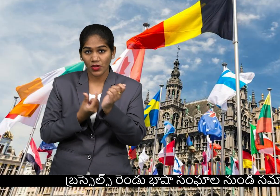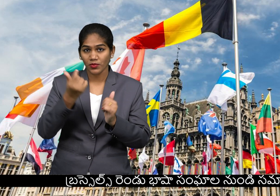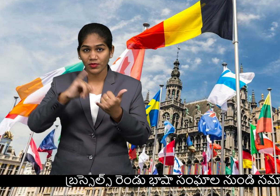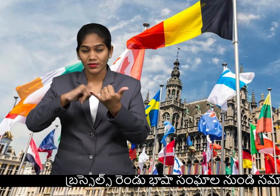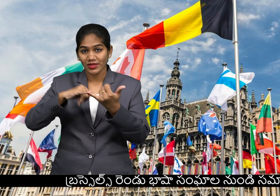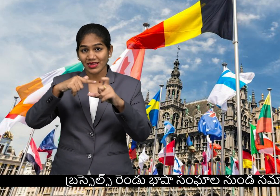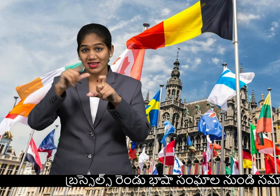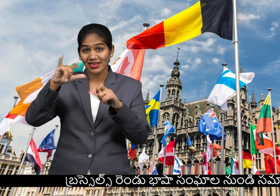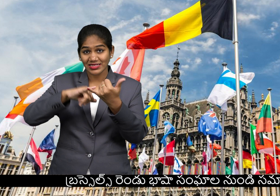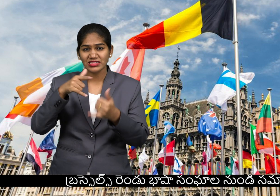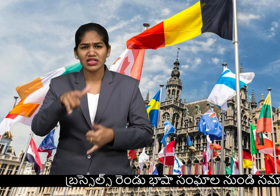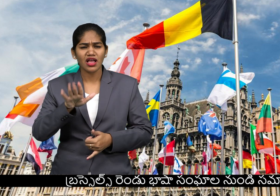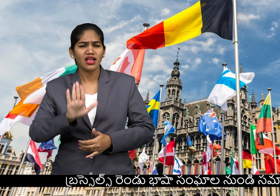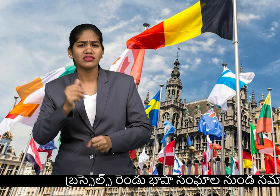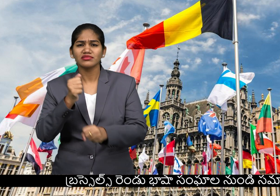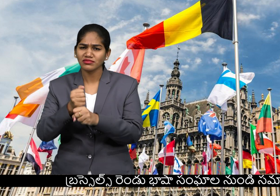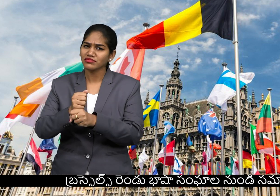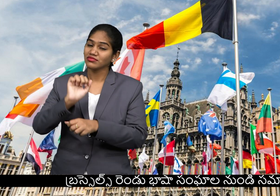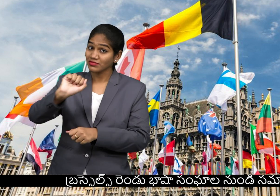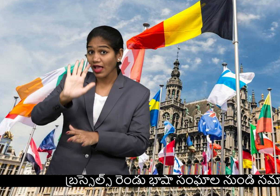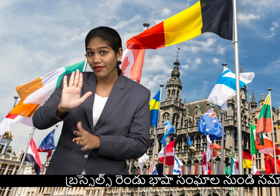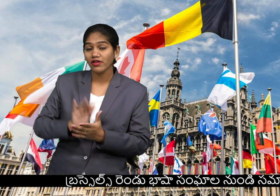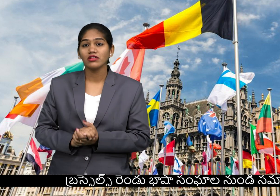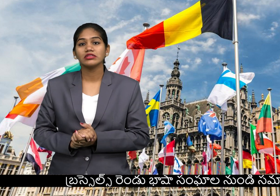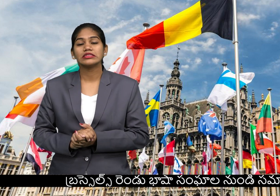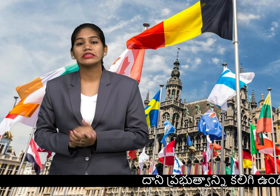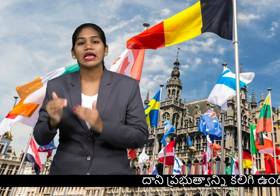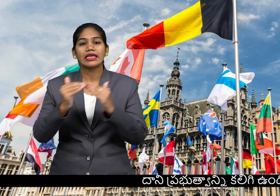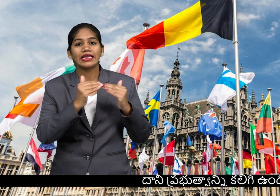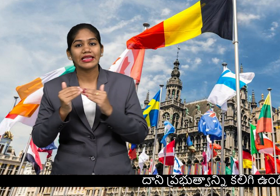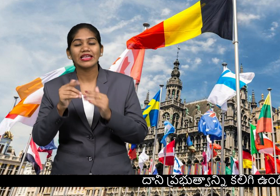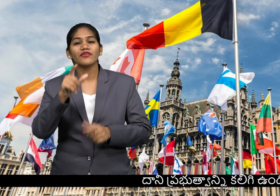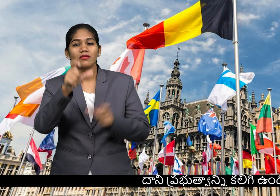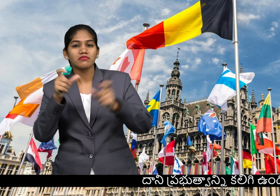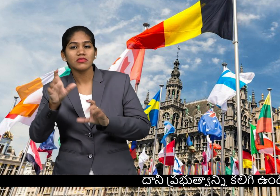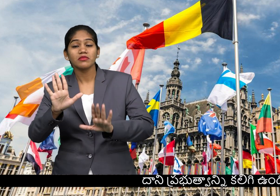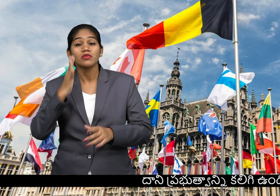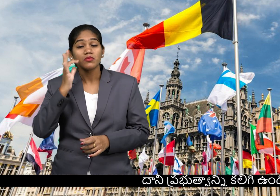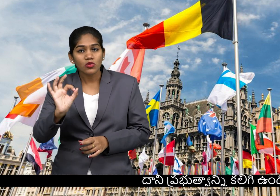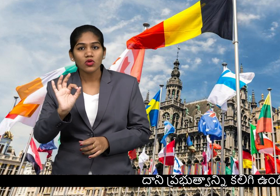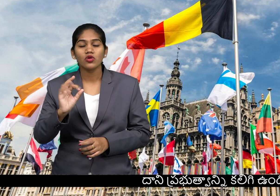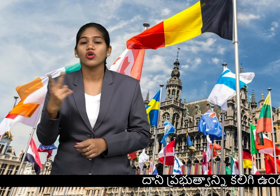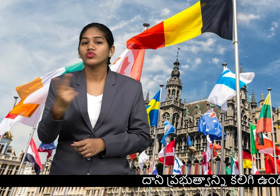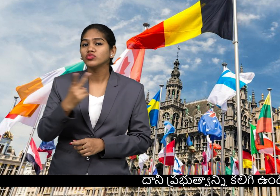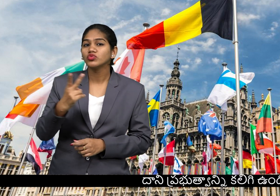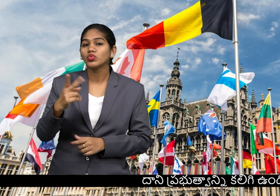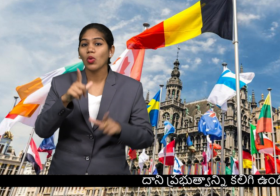బ్రస్సెల్స్ 2 భాషా సంఘాల నుండి సమాన ప్రాతినిధ్యంతో దాని ప్రభుత్వాన్ని కలిగి ఉంది.